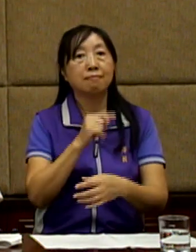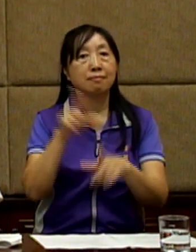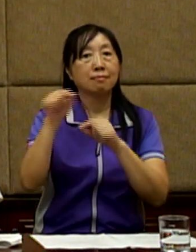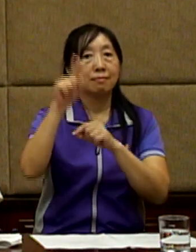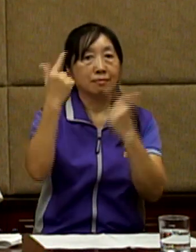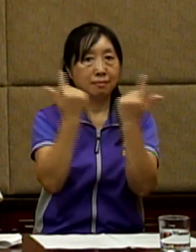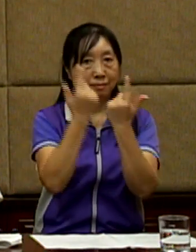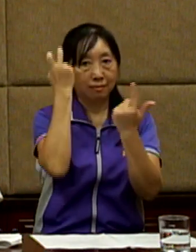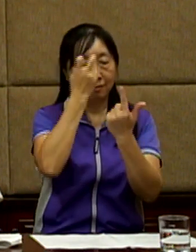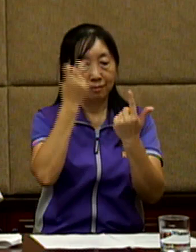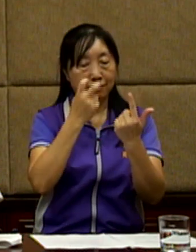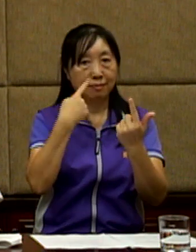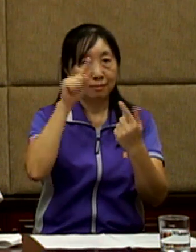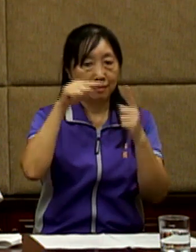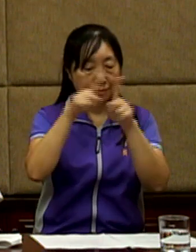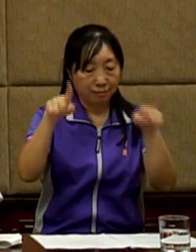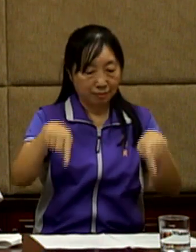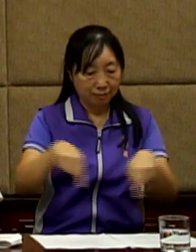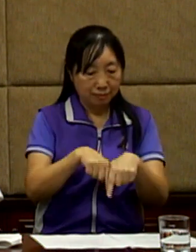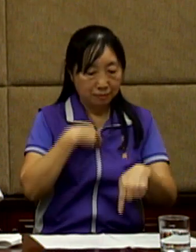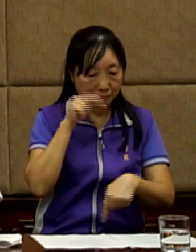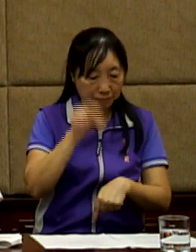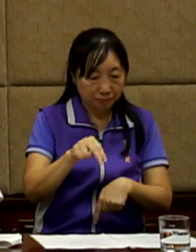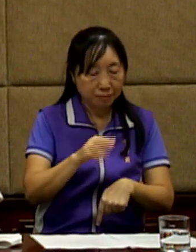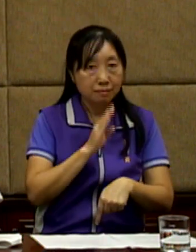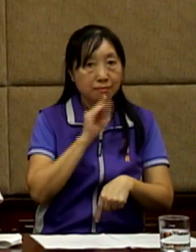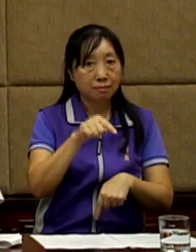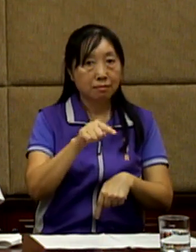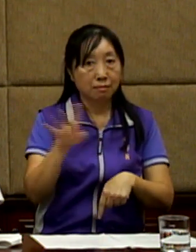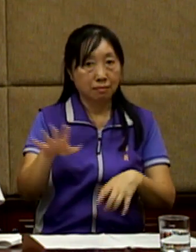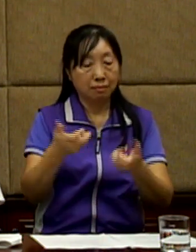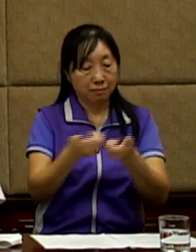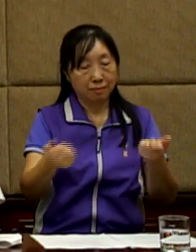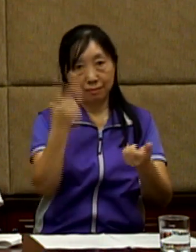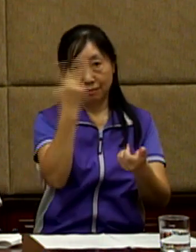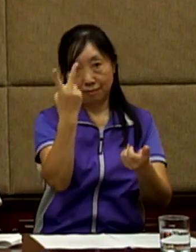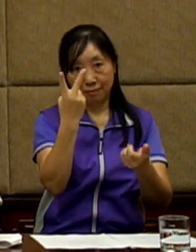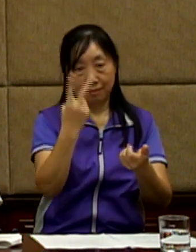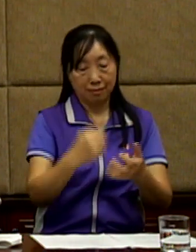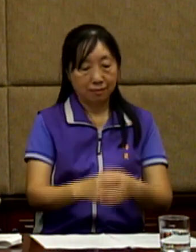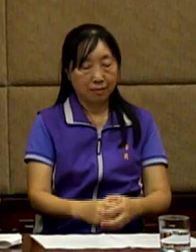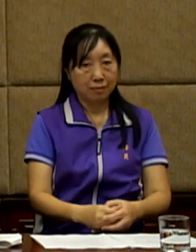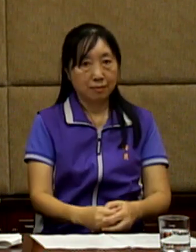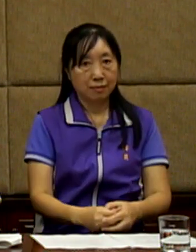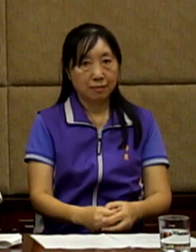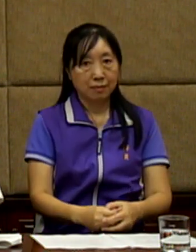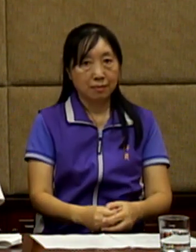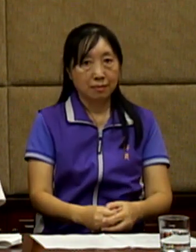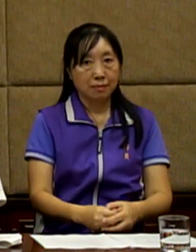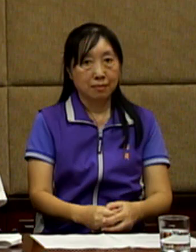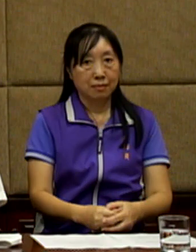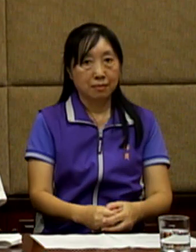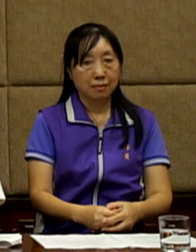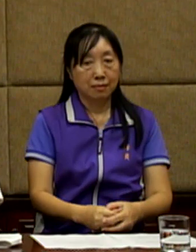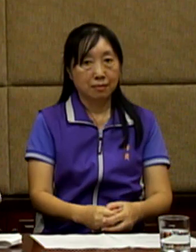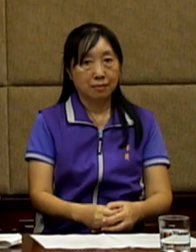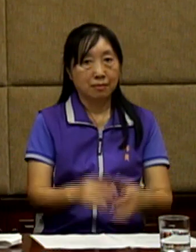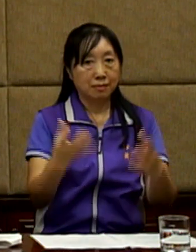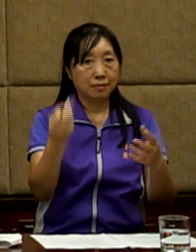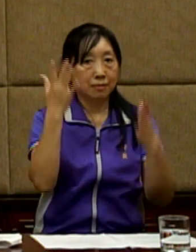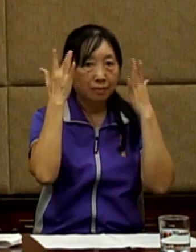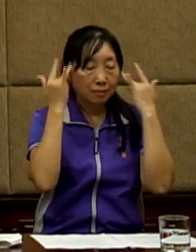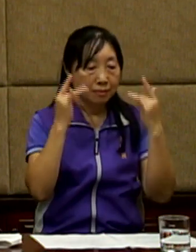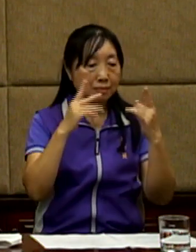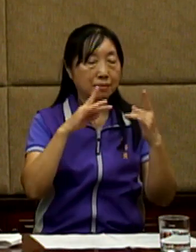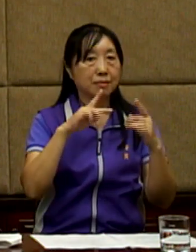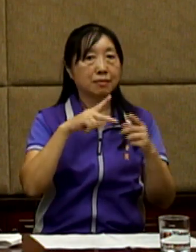诉书上面认定说 没有，这是两个部分，一个部分是那个华夏公司跟